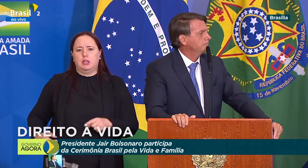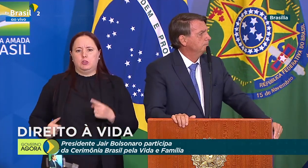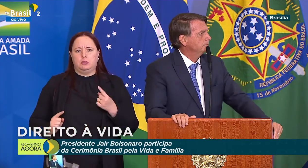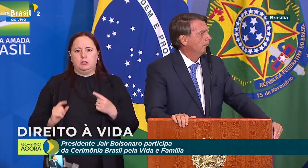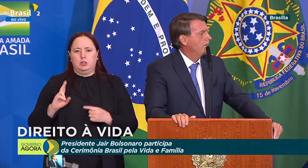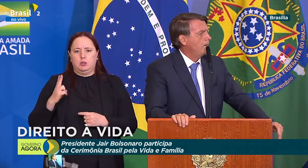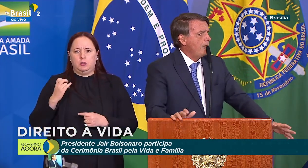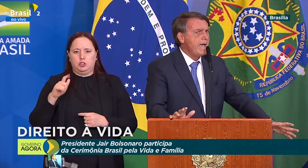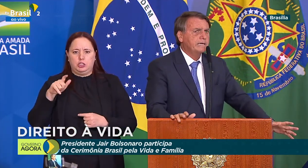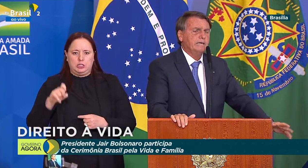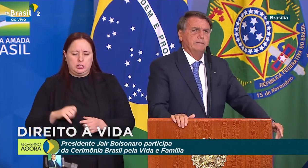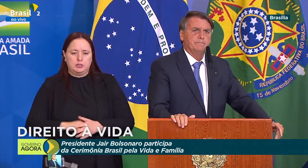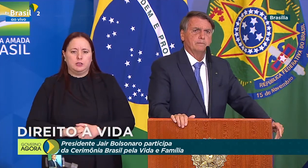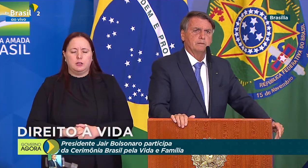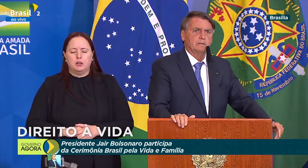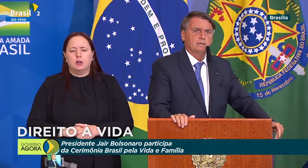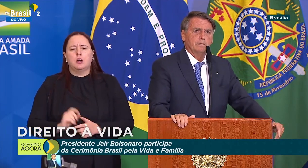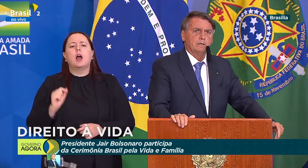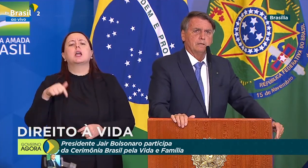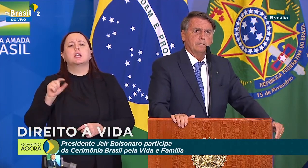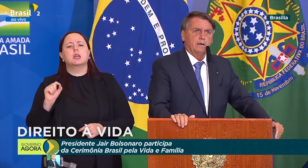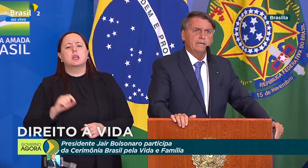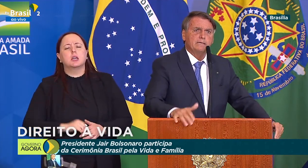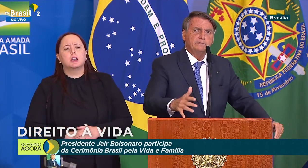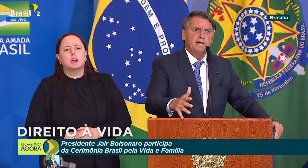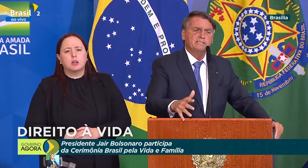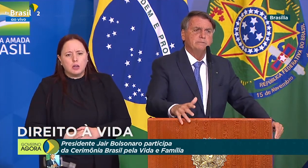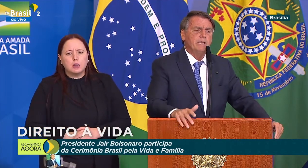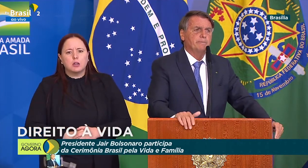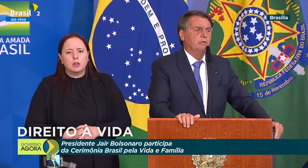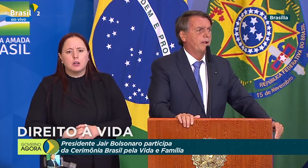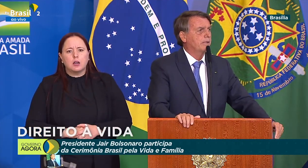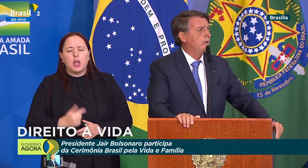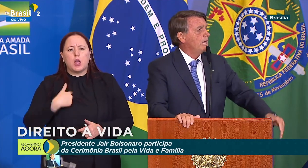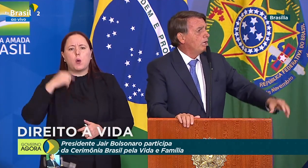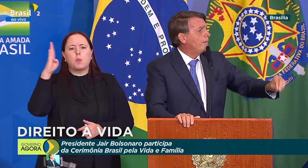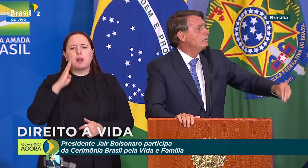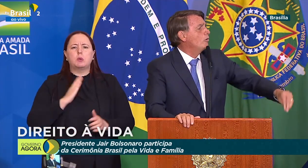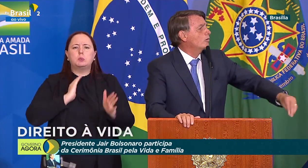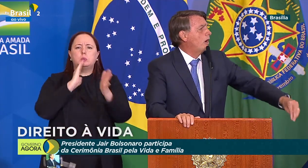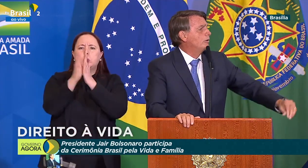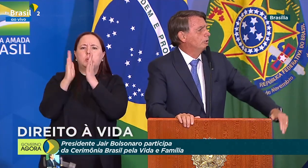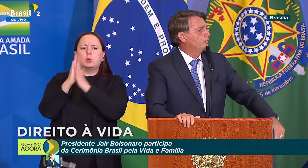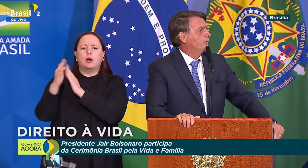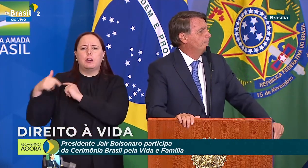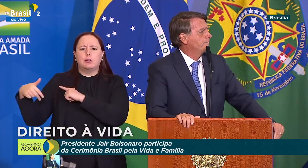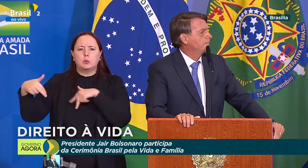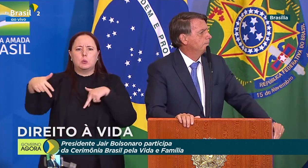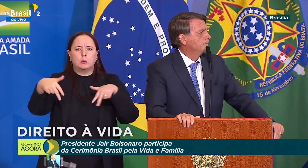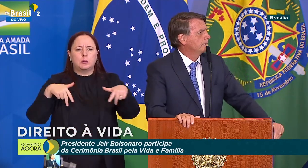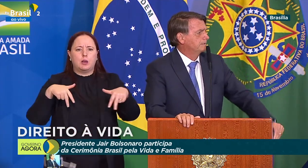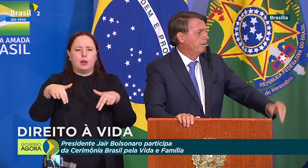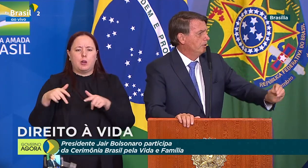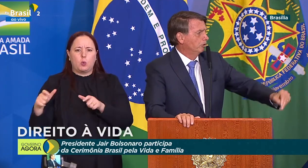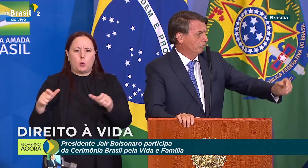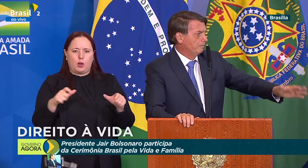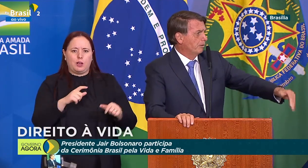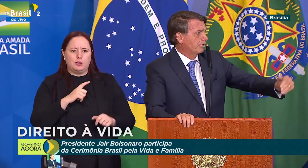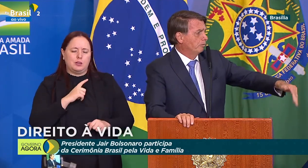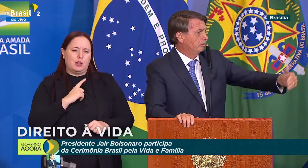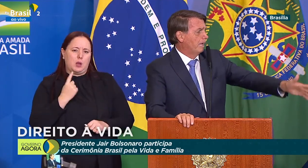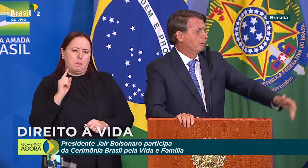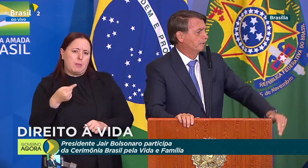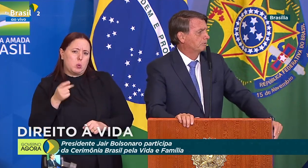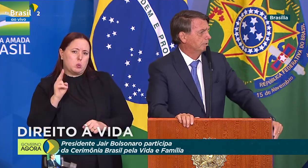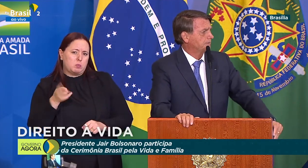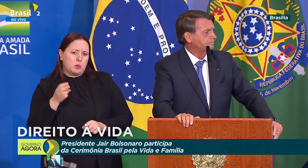do Chile E aí aqui ó danças minha pelo Brasil não é no local onde eu vou que tem